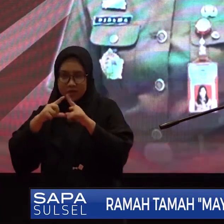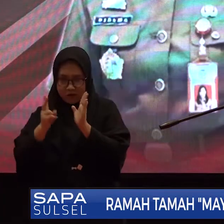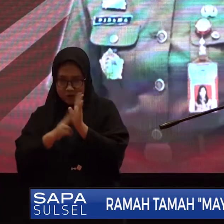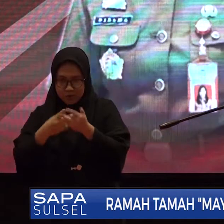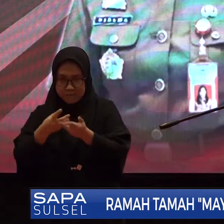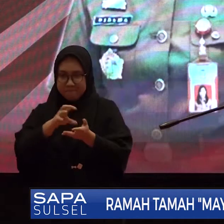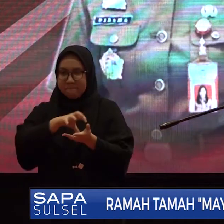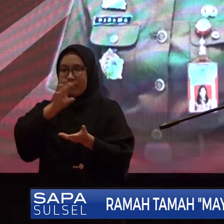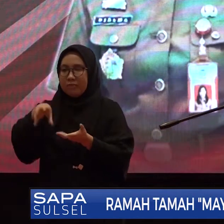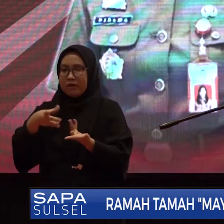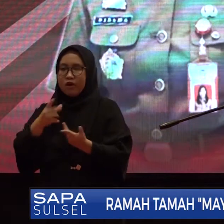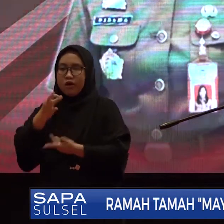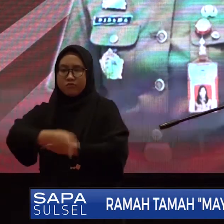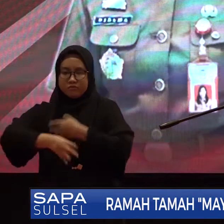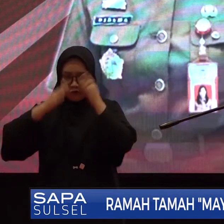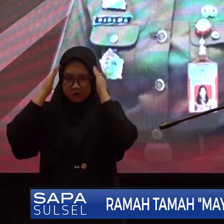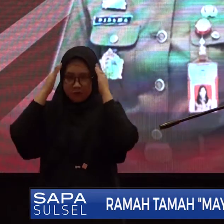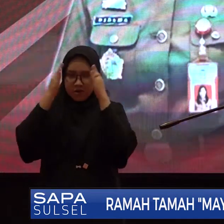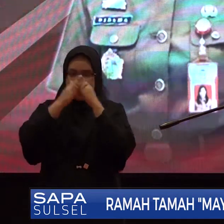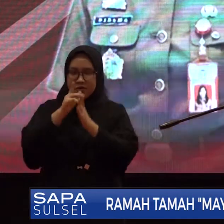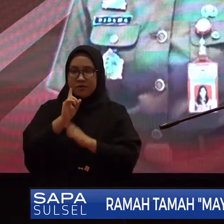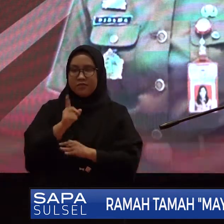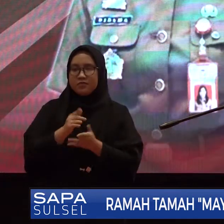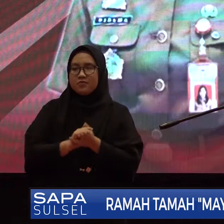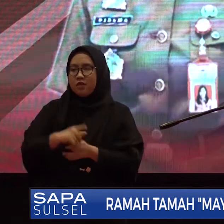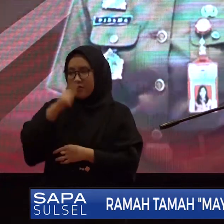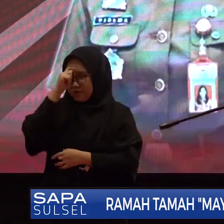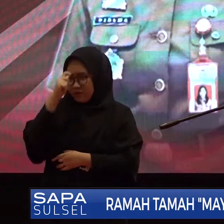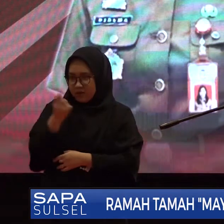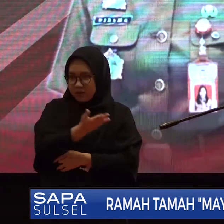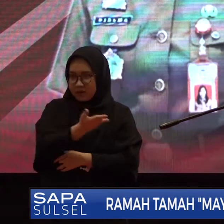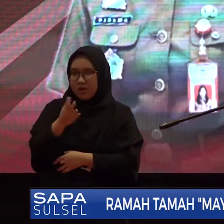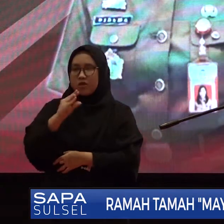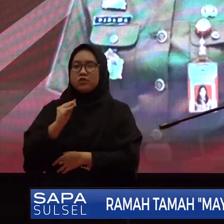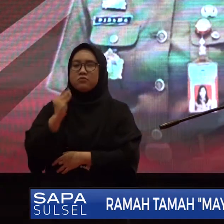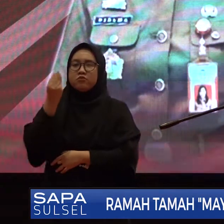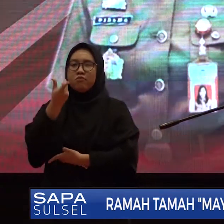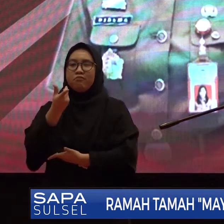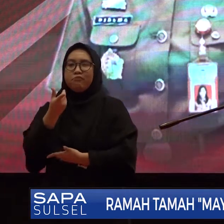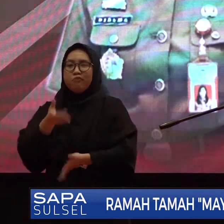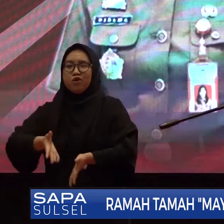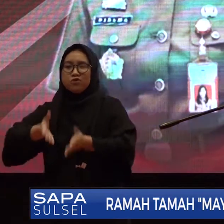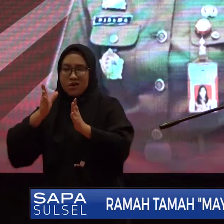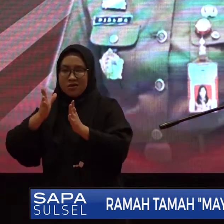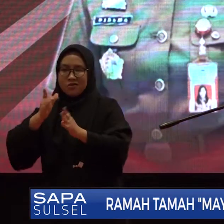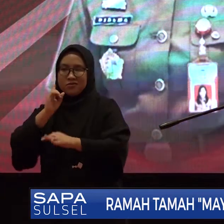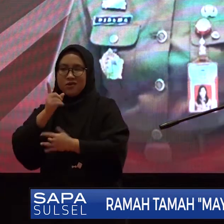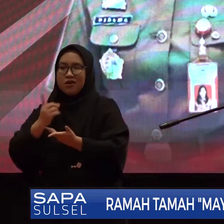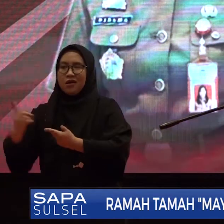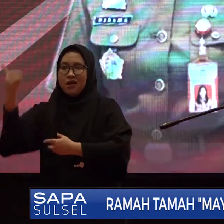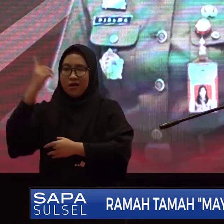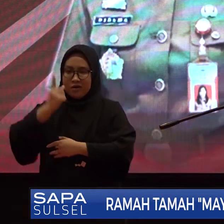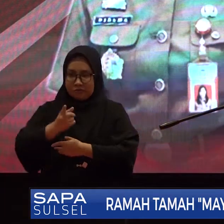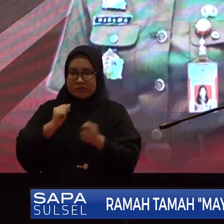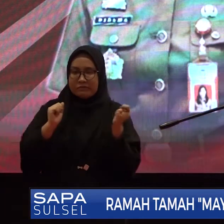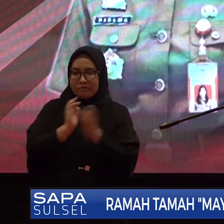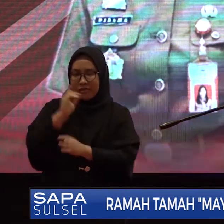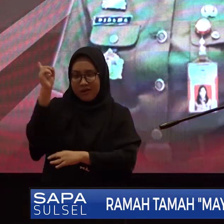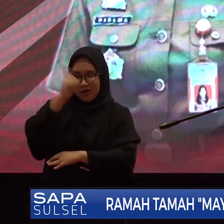Kota Makassar yang kami hormati para pimpinan perusahaan yang hadir pada kesempatan